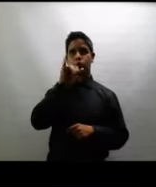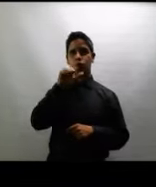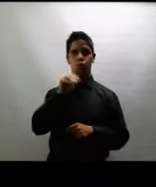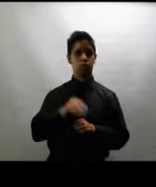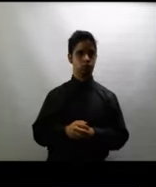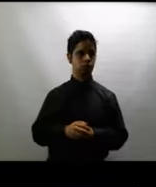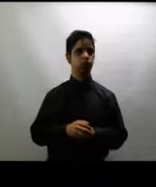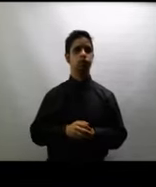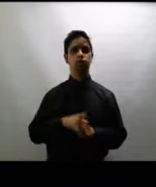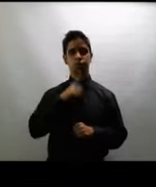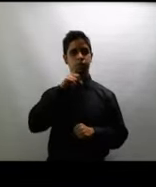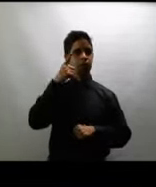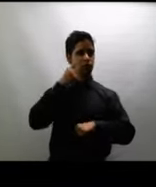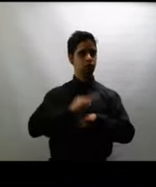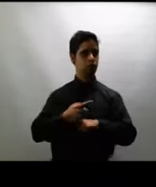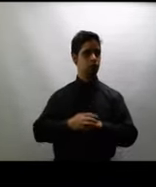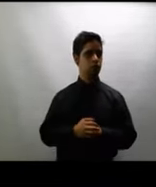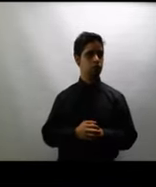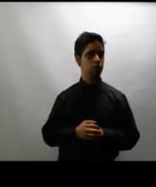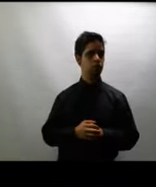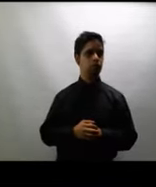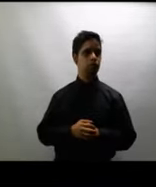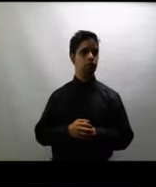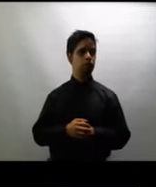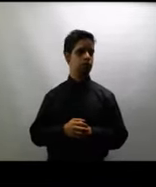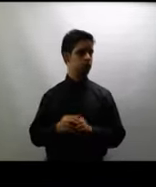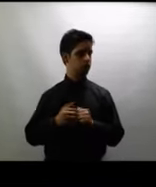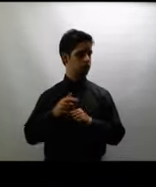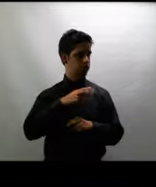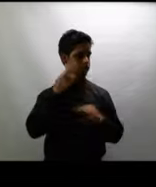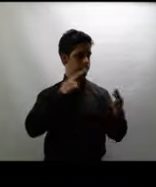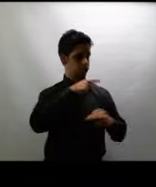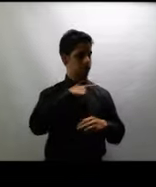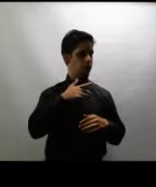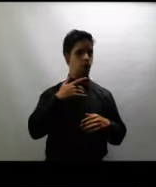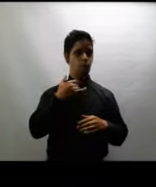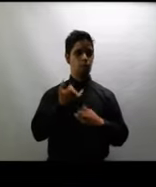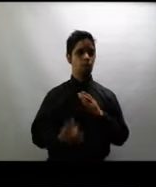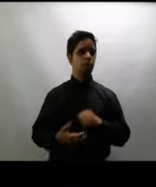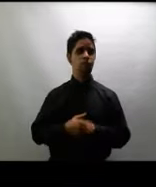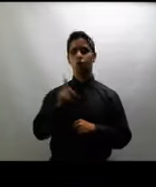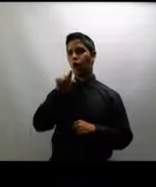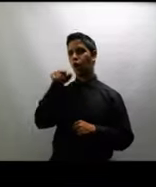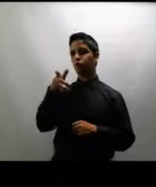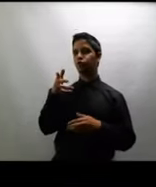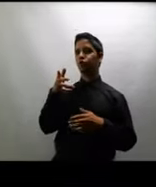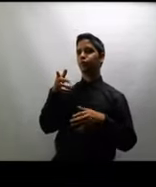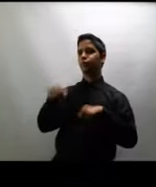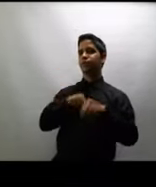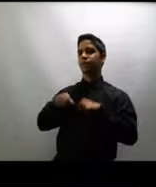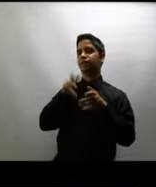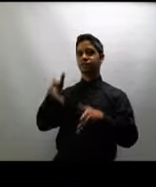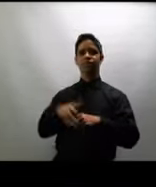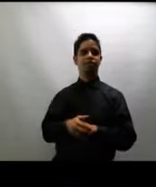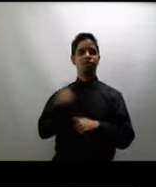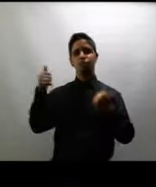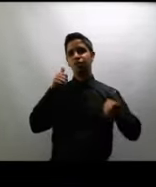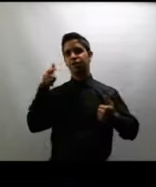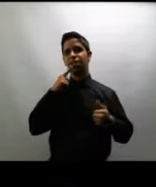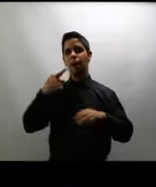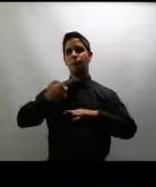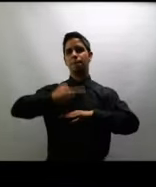regresamos aquel día, sí. Dios mío, con razón estás tan flaquita. ¿Y dónde tú bajaste la bicicleta? ¿Después de qué peaje? Dime la